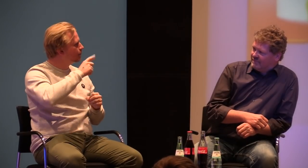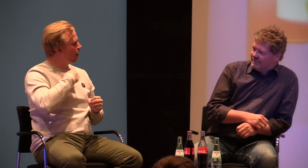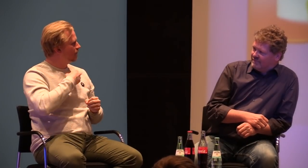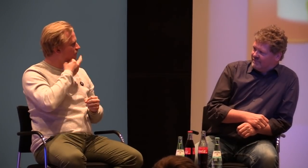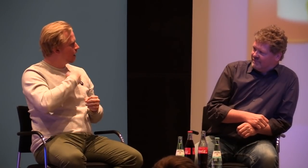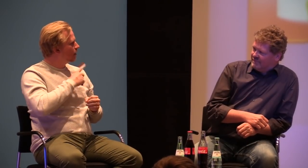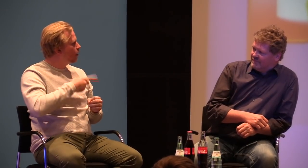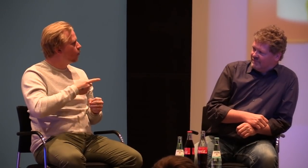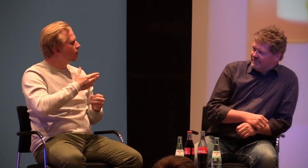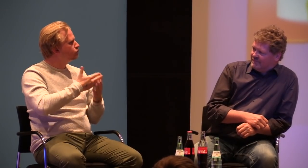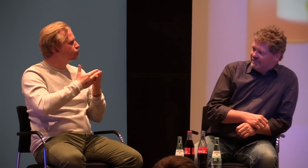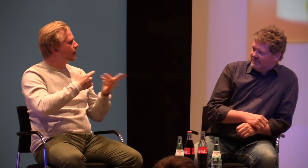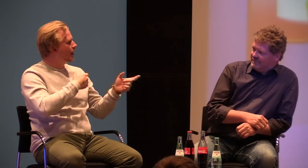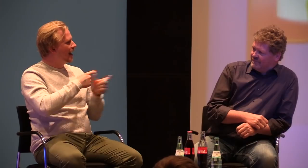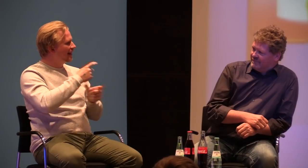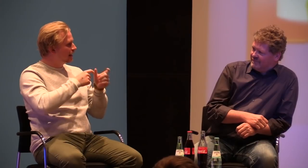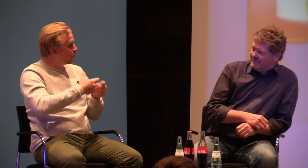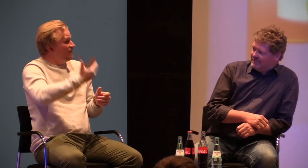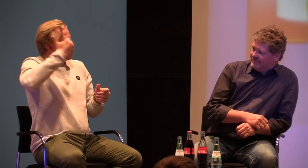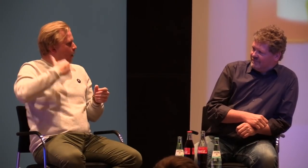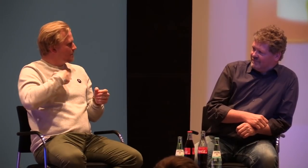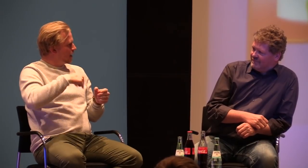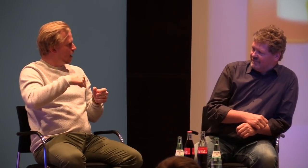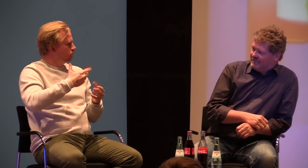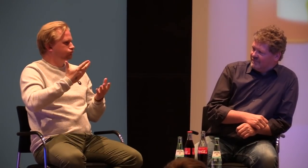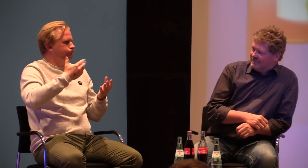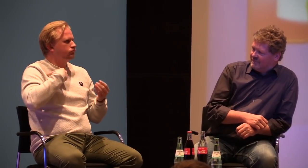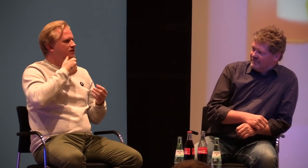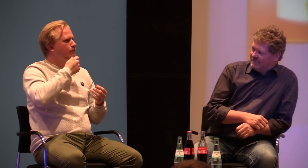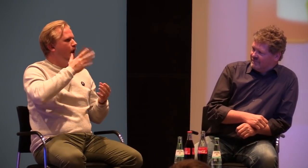Ich selber, wie gesagt, bin auch engagiert im Verein, habe auch ganz viel Erfahrung.